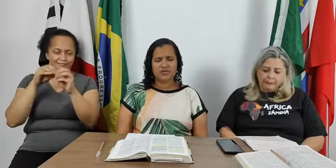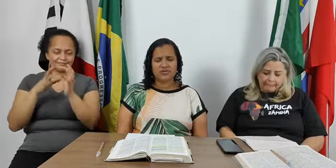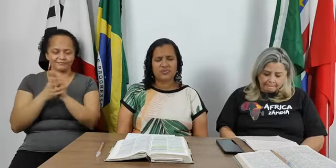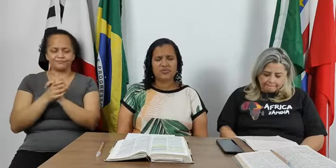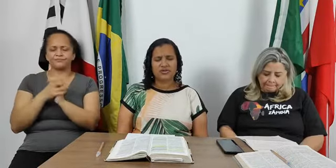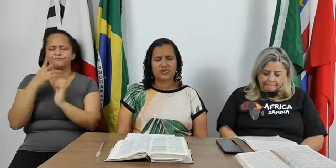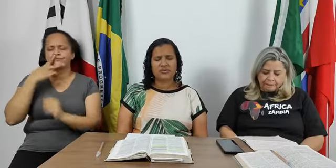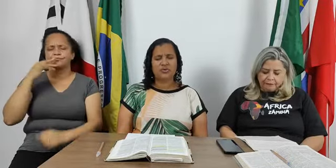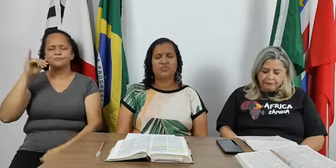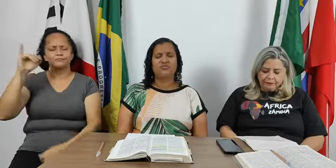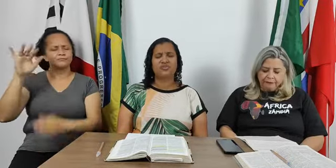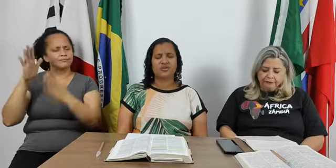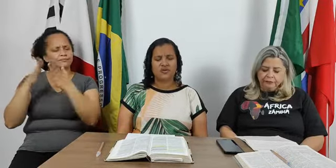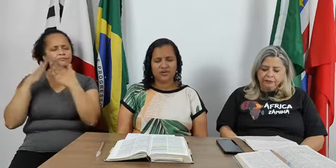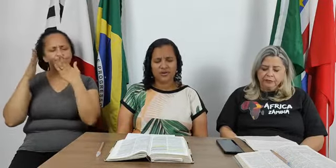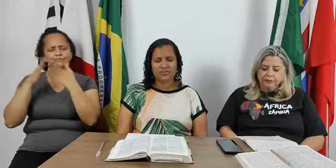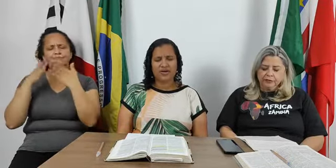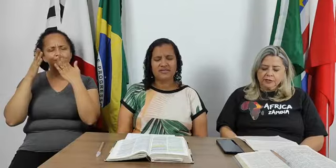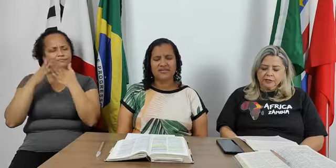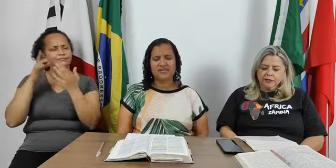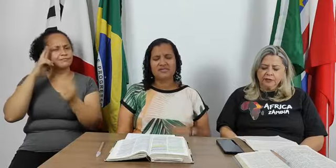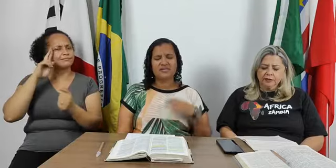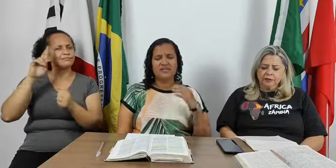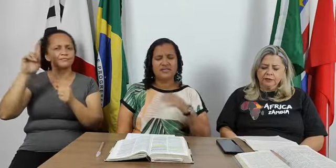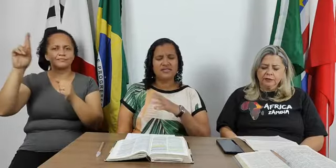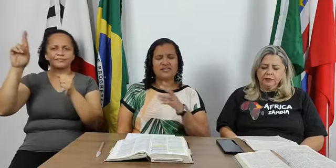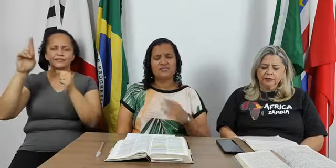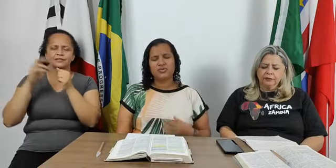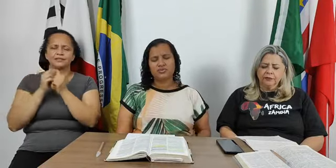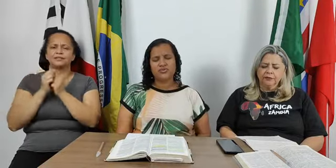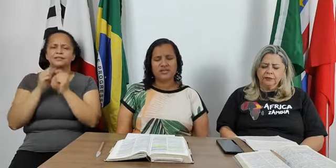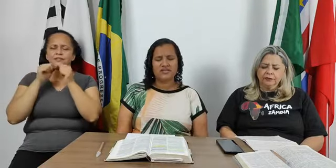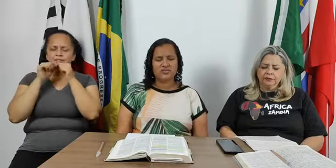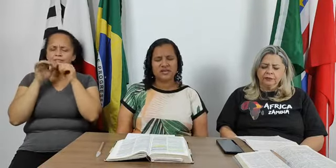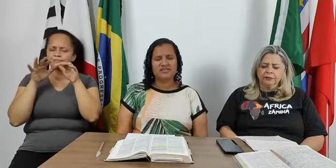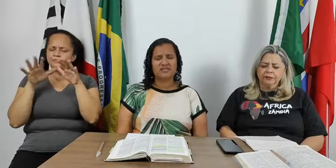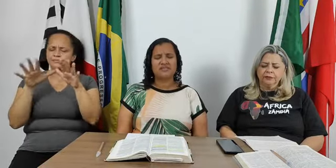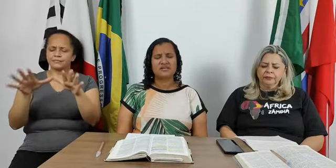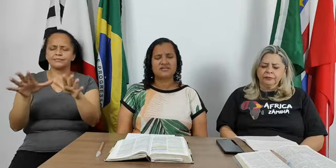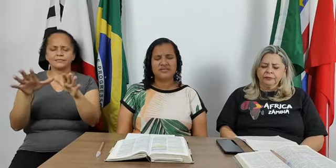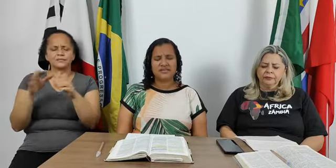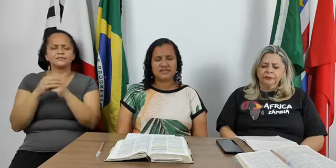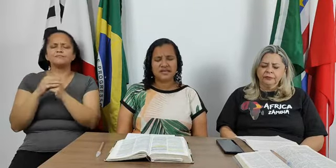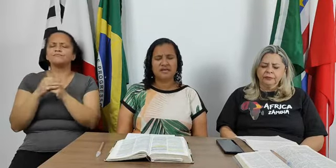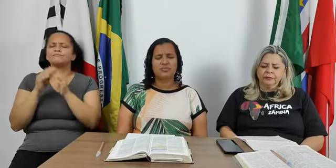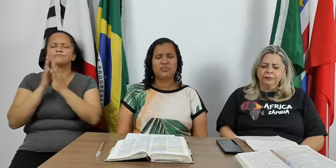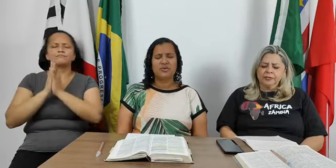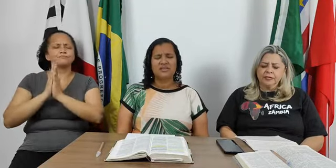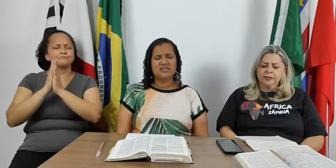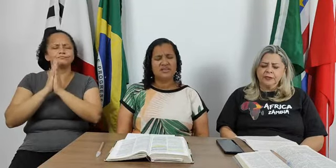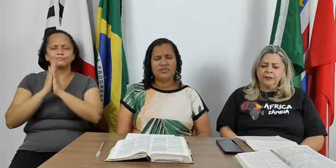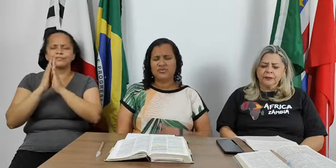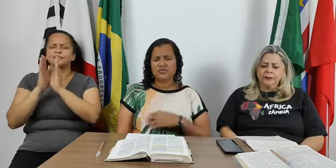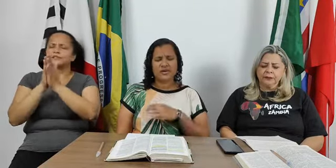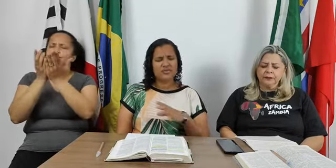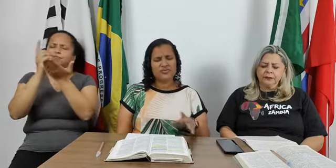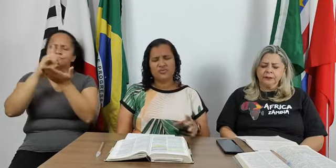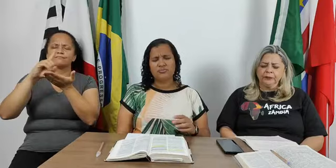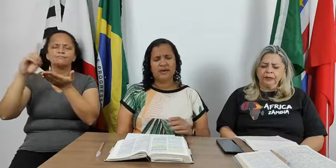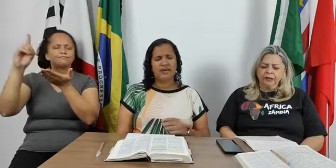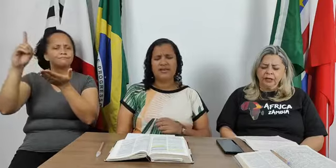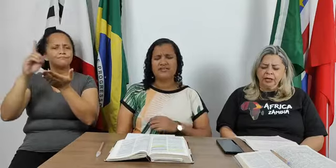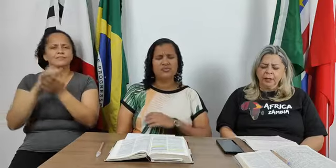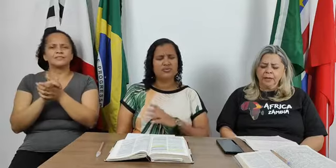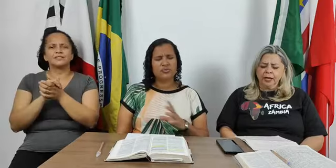nós te pedimos, Senhor, toma a frente agora, Pai, desses minutos aqui de ministração, desse tempo. Senhor, desfaz